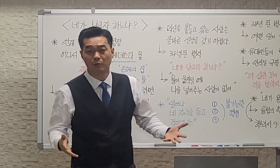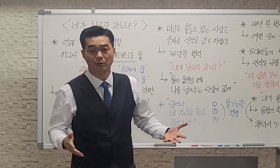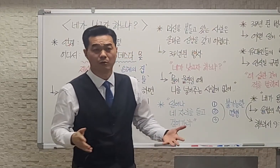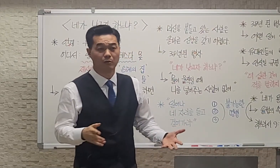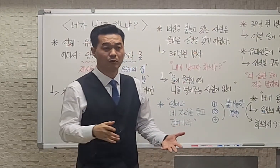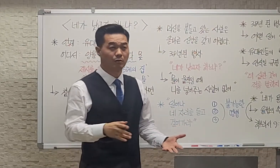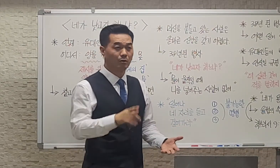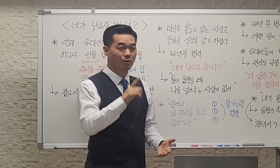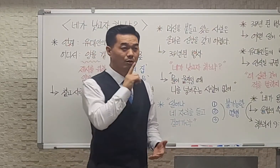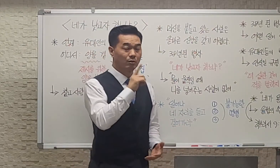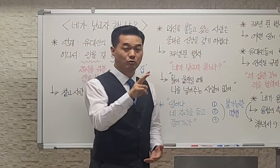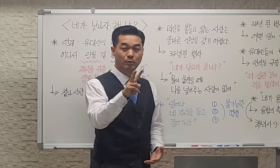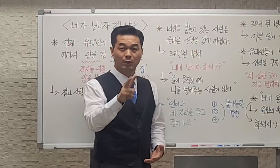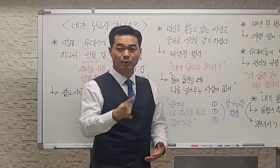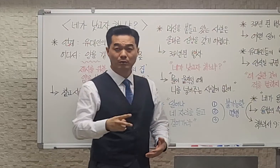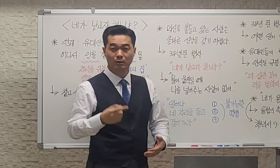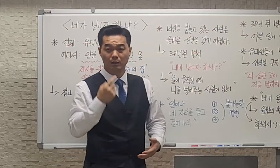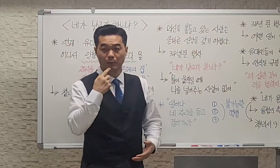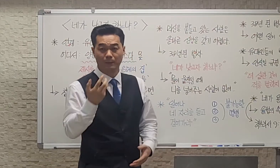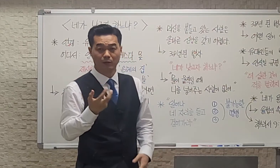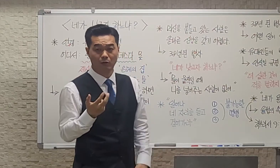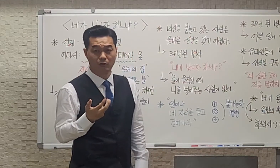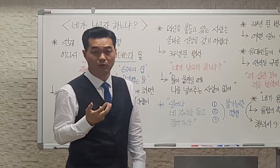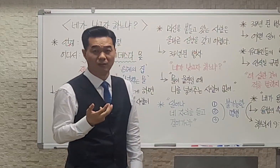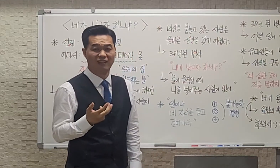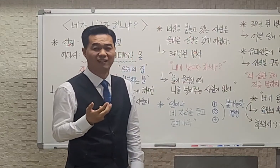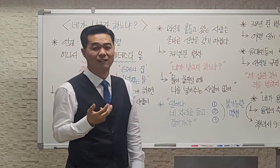없어요. 두말하면 입 아파요.